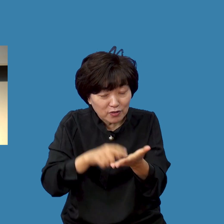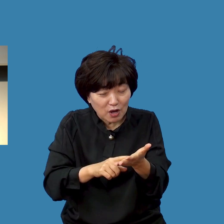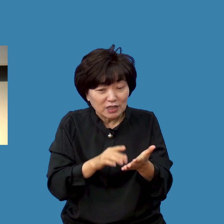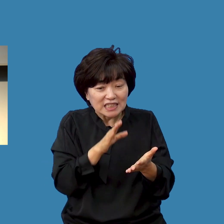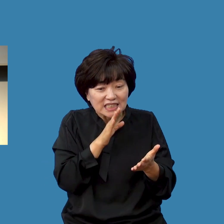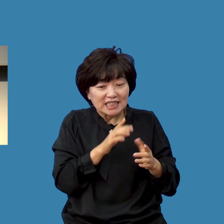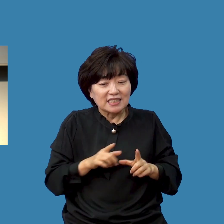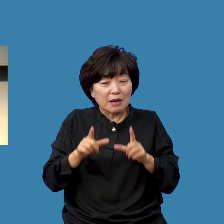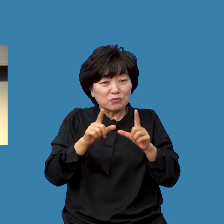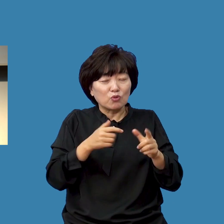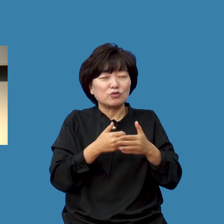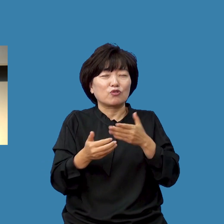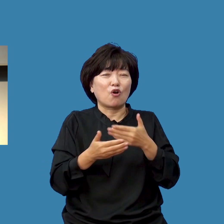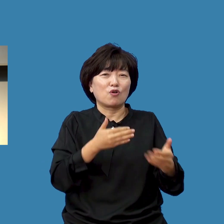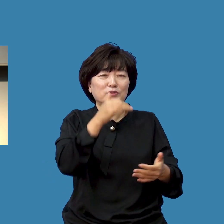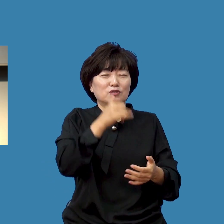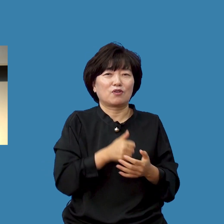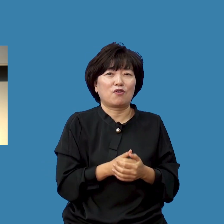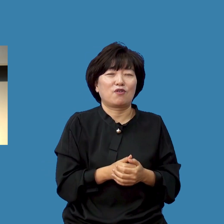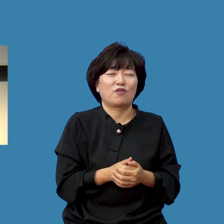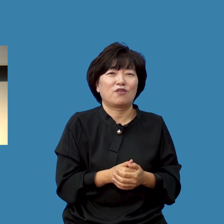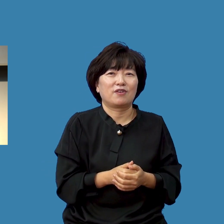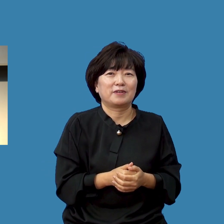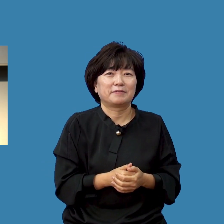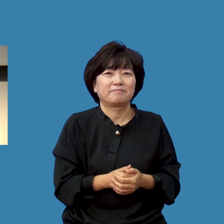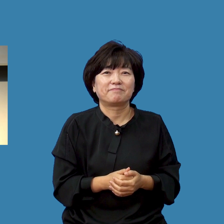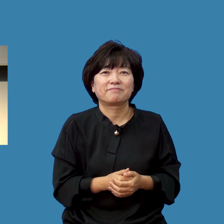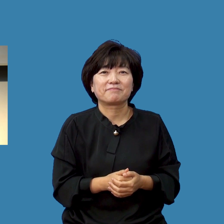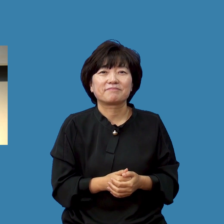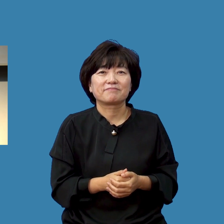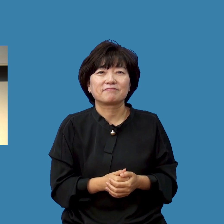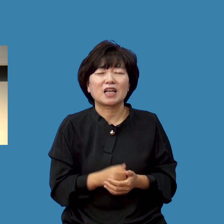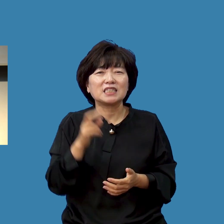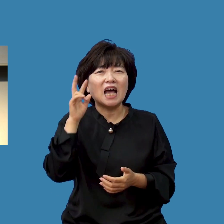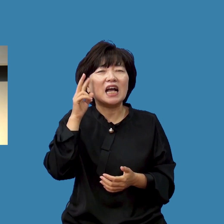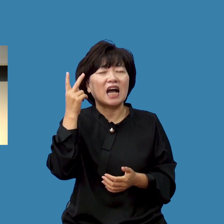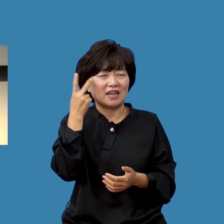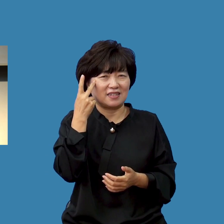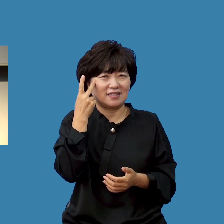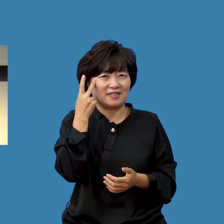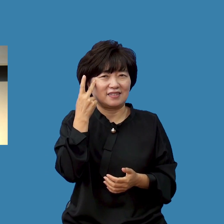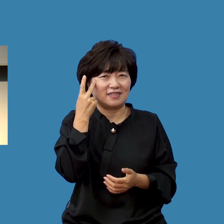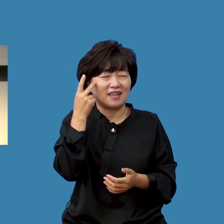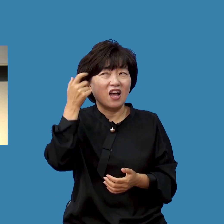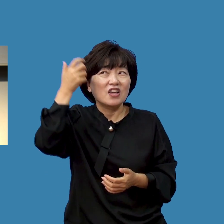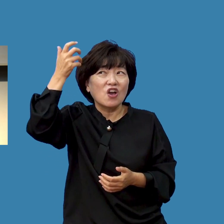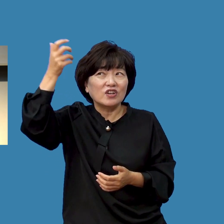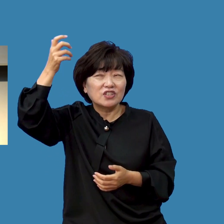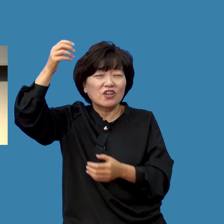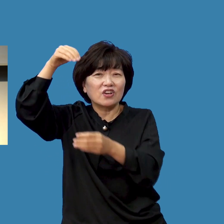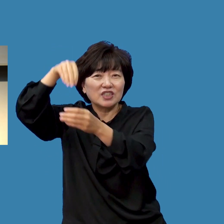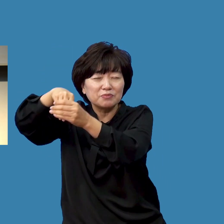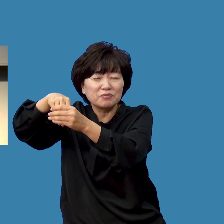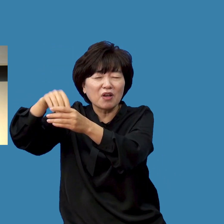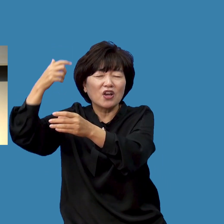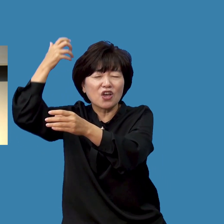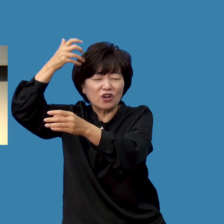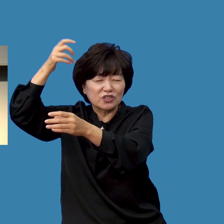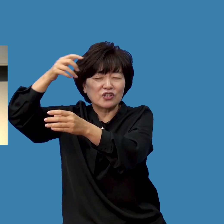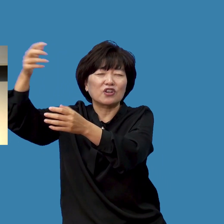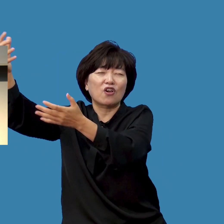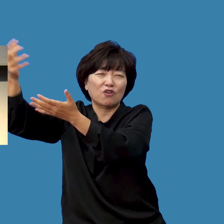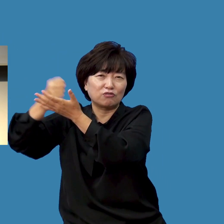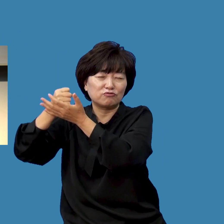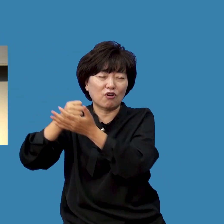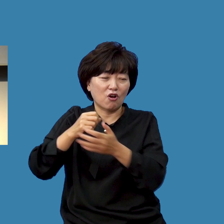통해서도 발견했고 실제 삶 속에서도 경험되는 원리예요. 많은 경우에 우리가 착각하고 혼돈하는 게 있어요.